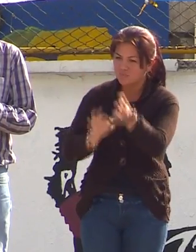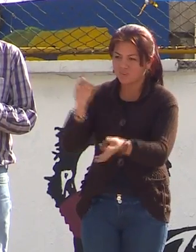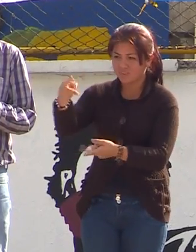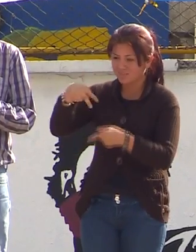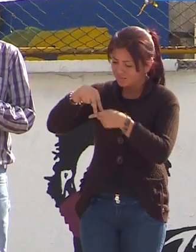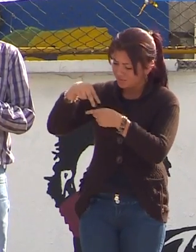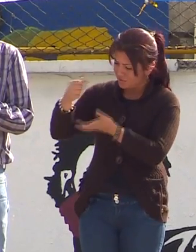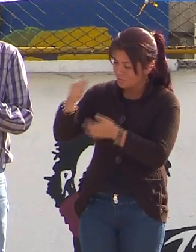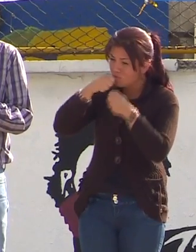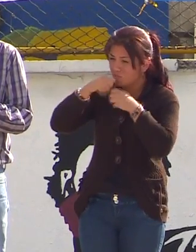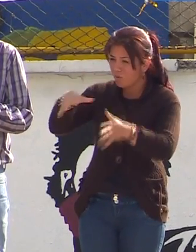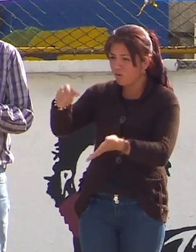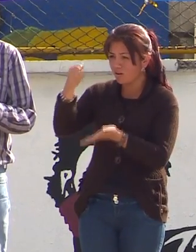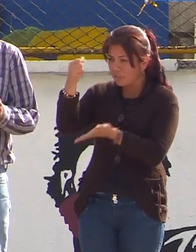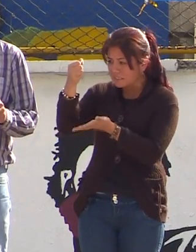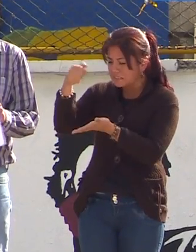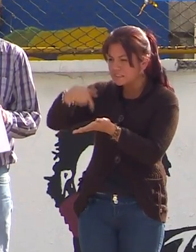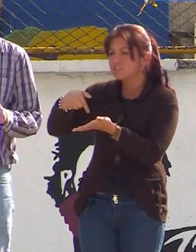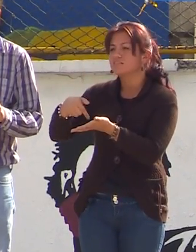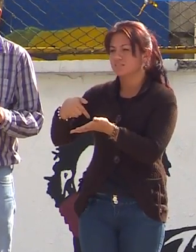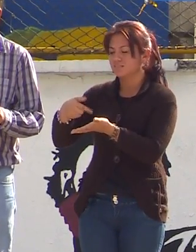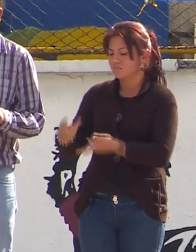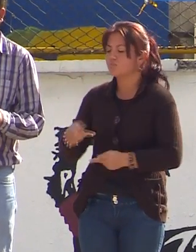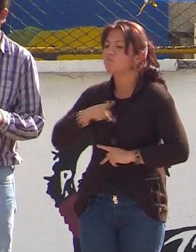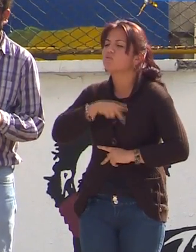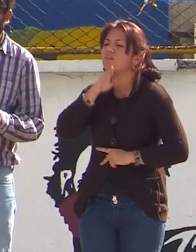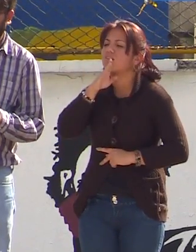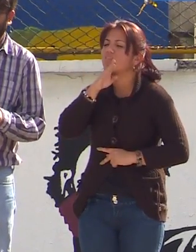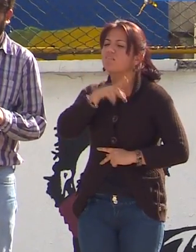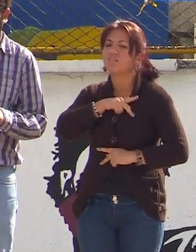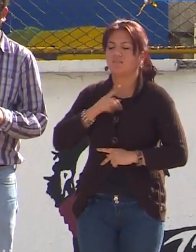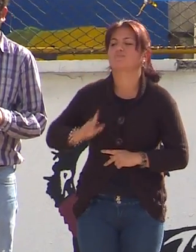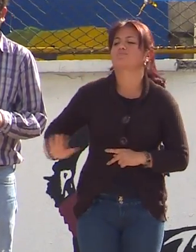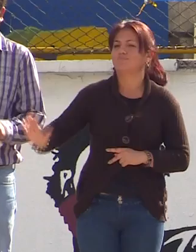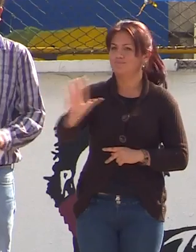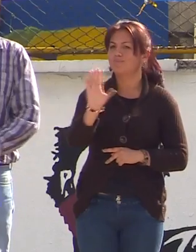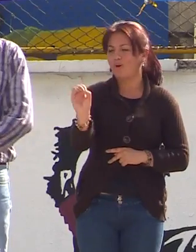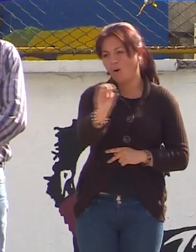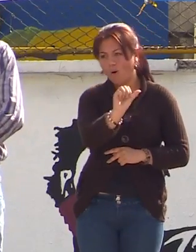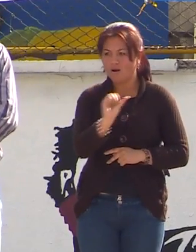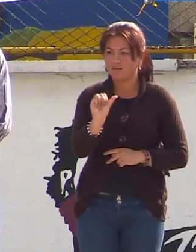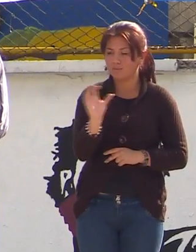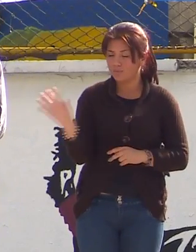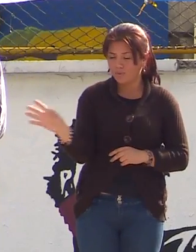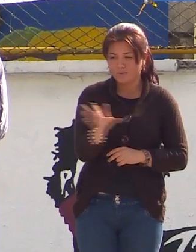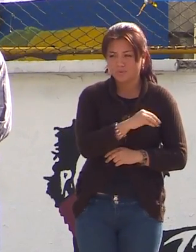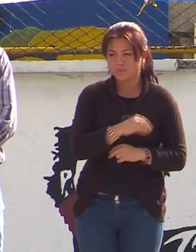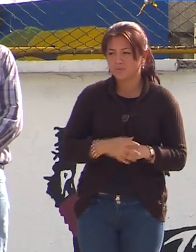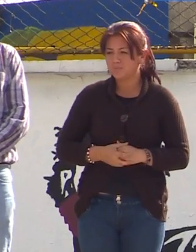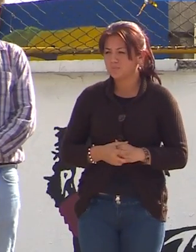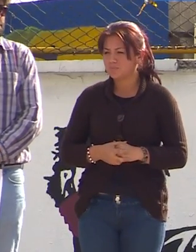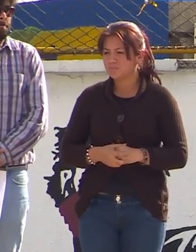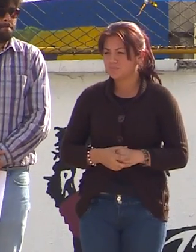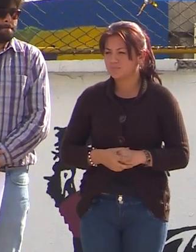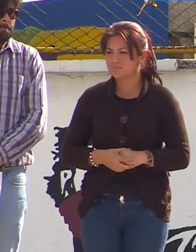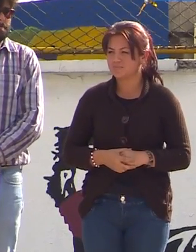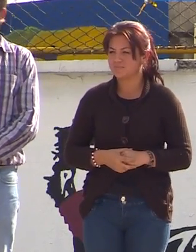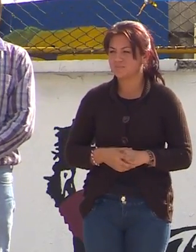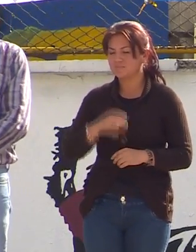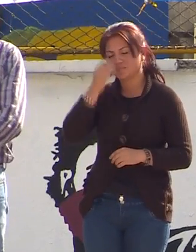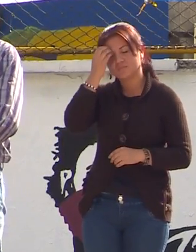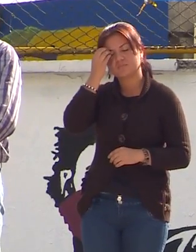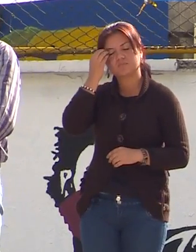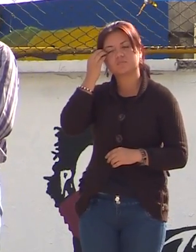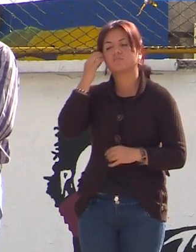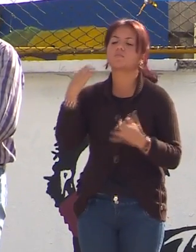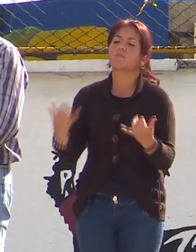El recurso público nos pertenece a todas y todos. Ahora